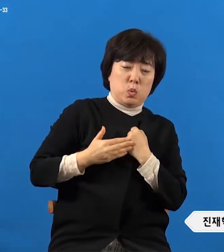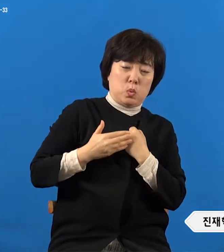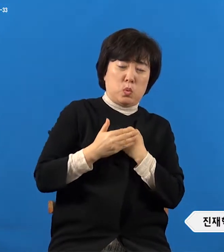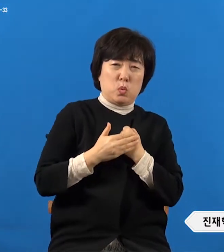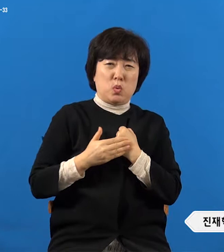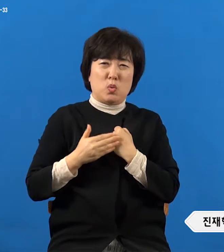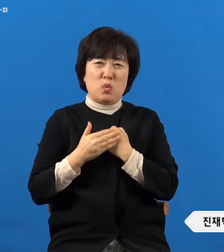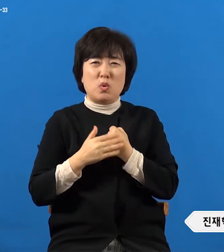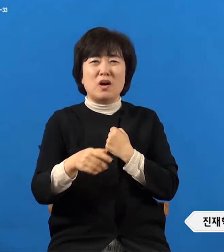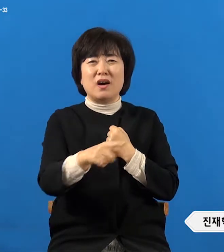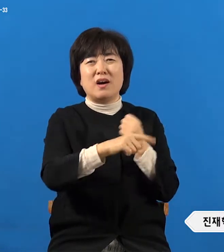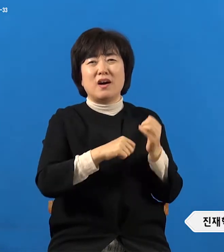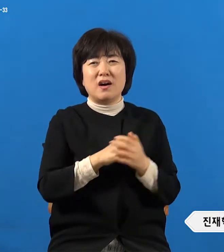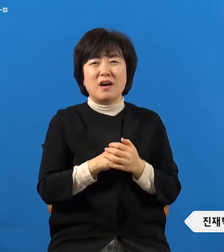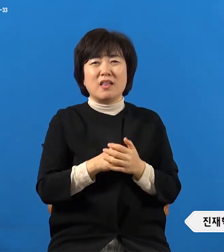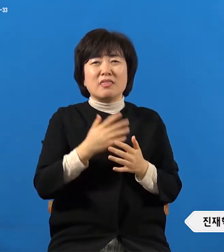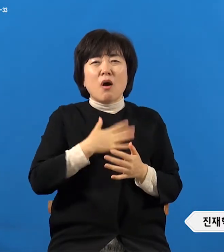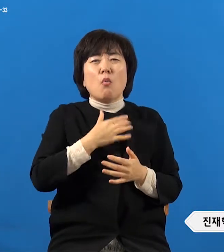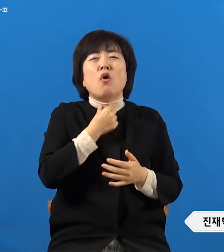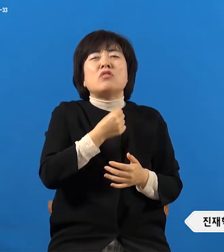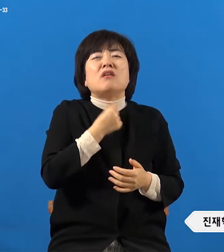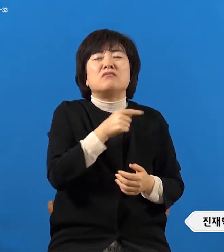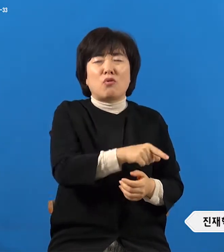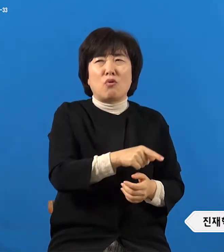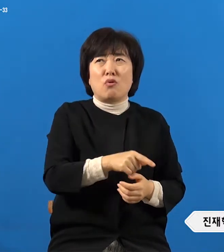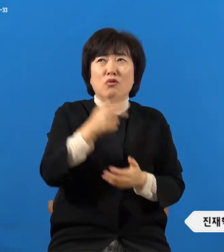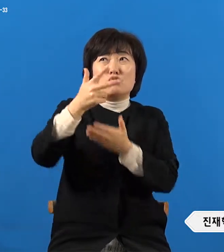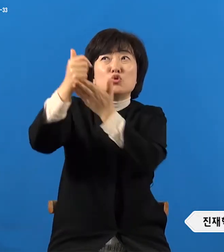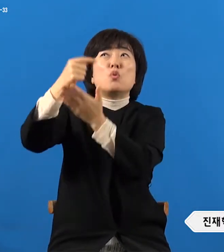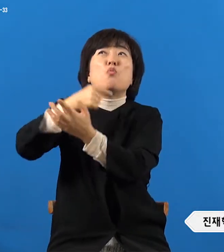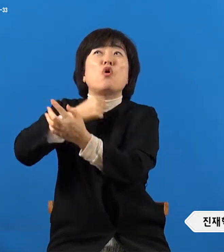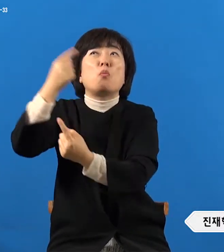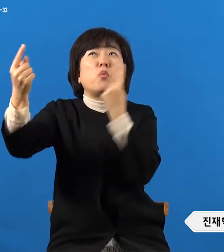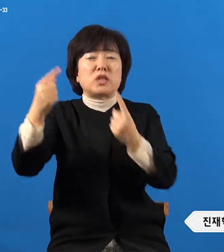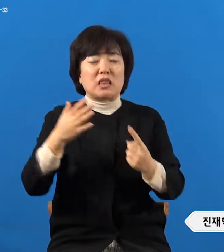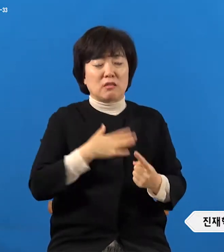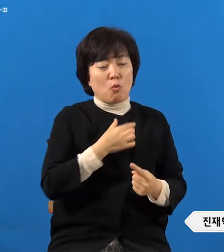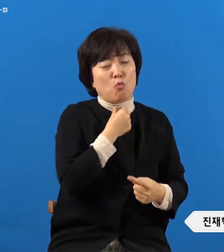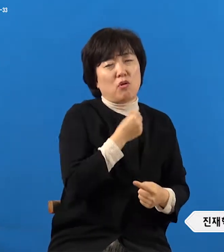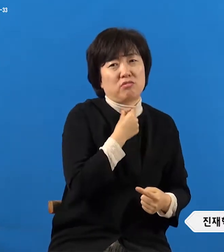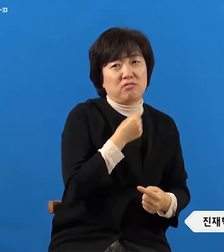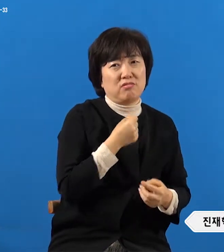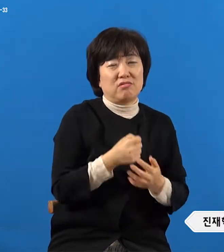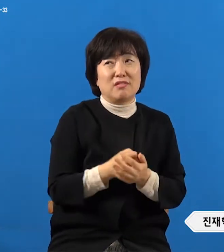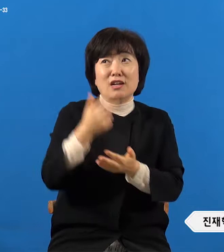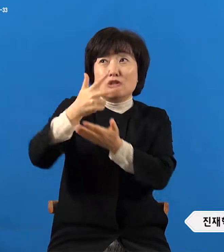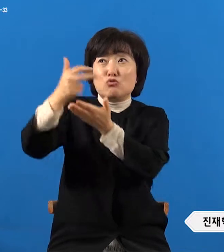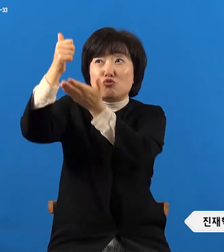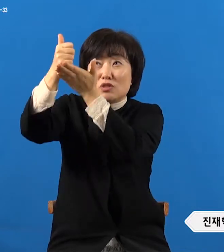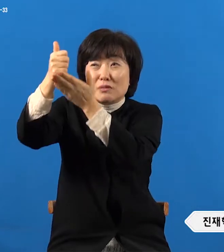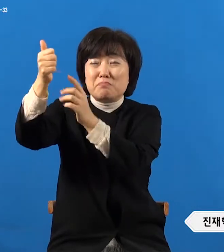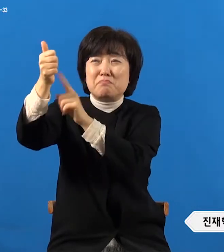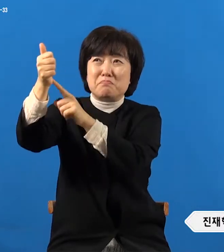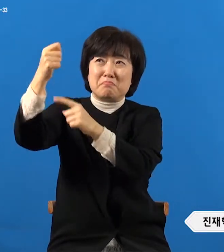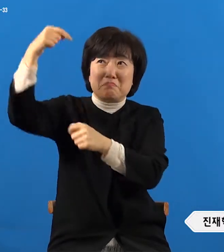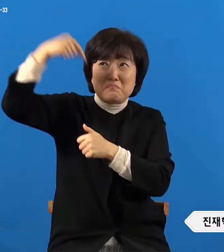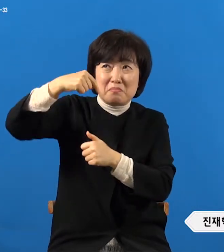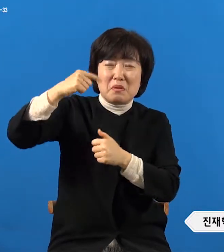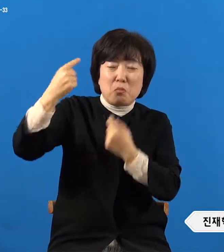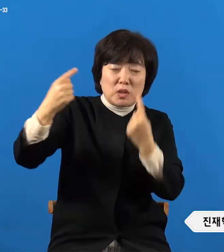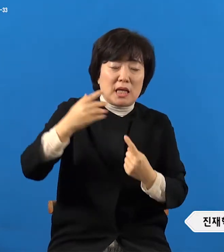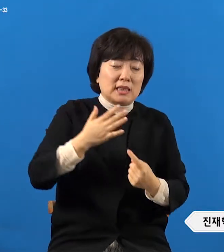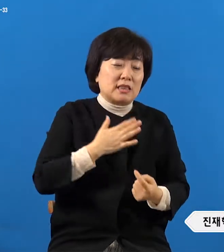원하는 것보다 주님이 원하는 것을 찾고, 내가 원하는 것보다 주님의 뜻에 순종하며 내